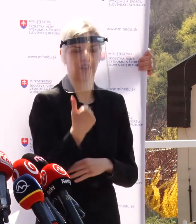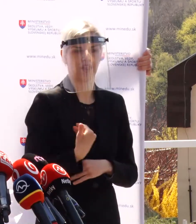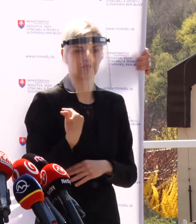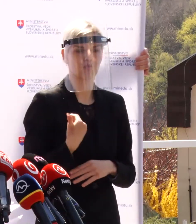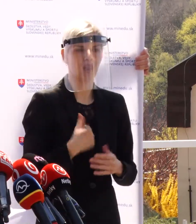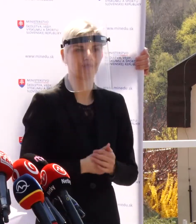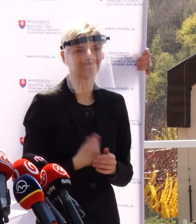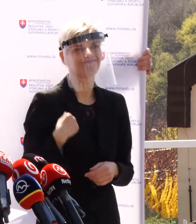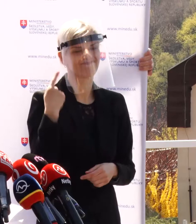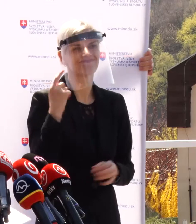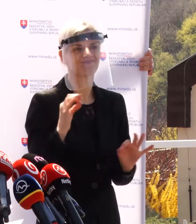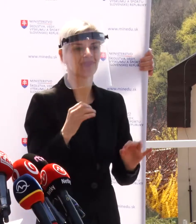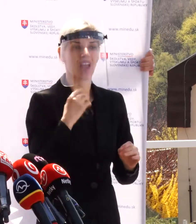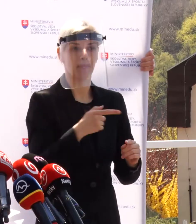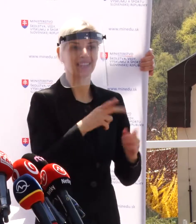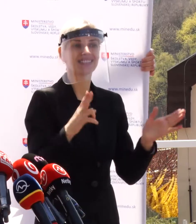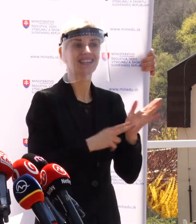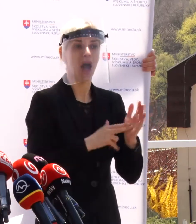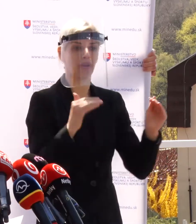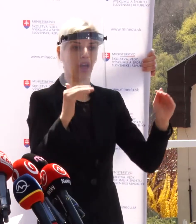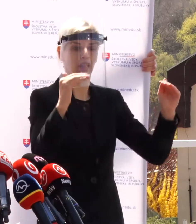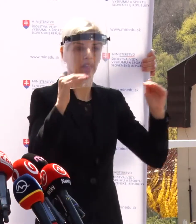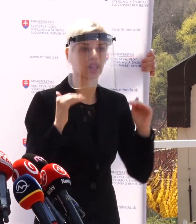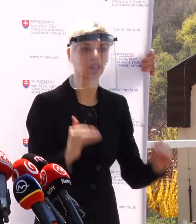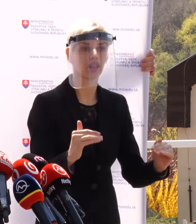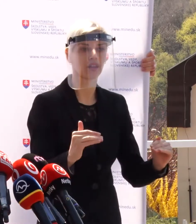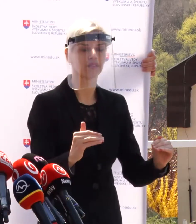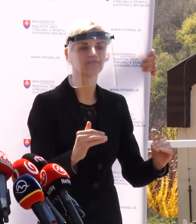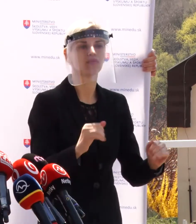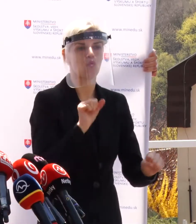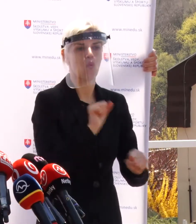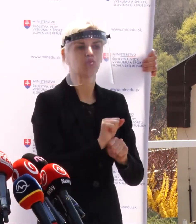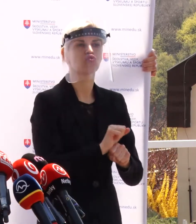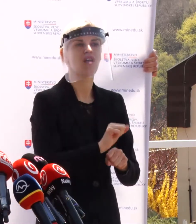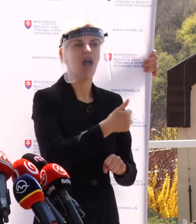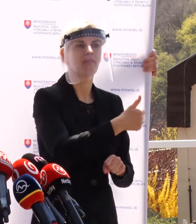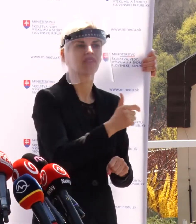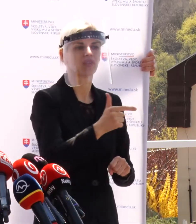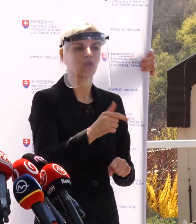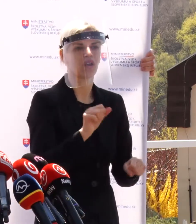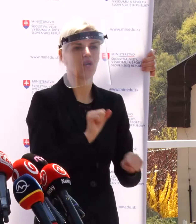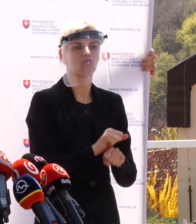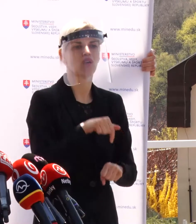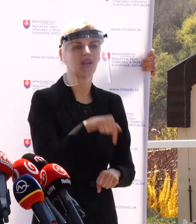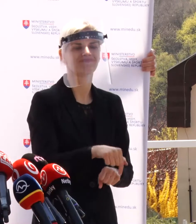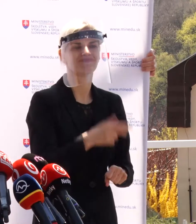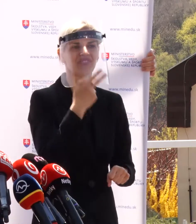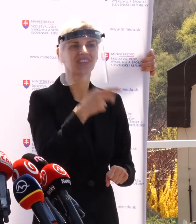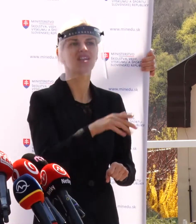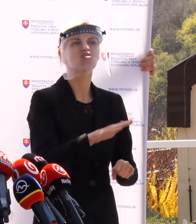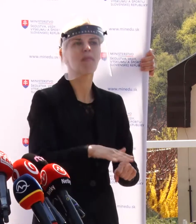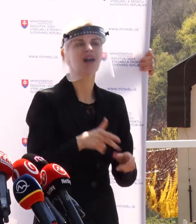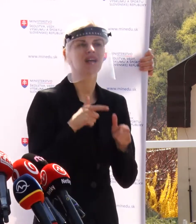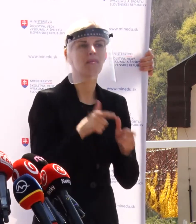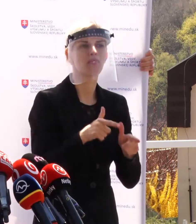sa totiž, že zníženie známky by v prípade žiakov prvých ročníkov odrážalo skôr tú domácu podporu a